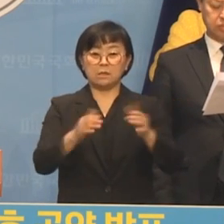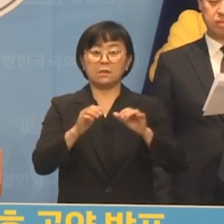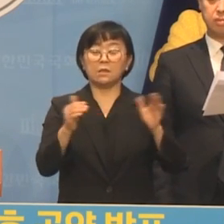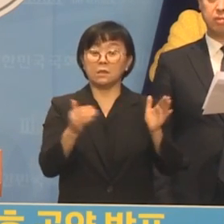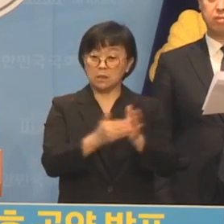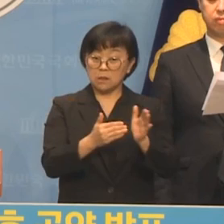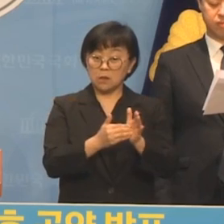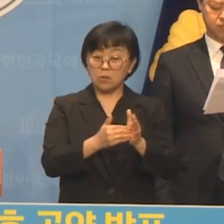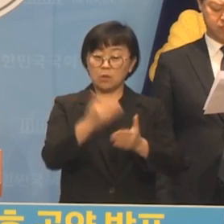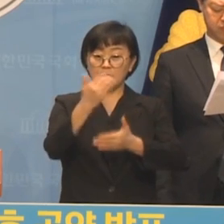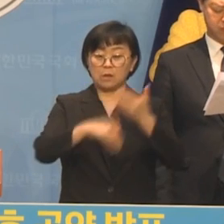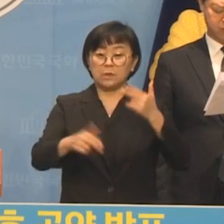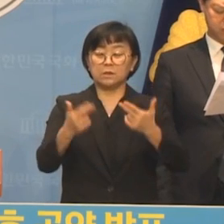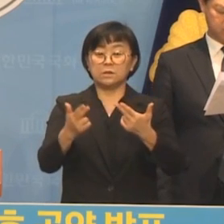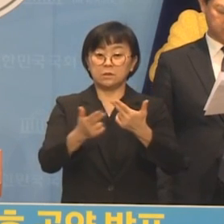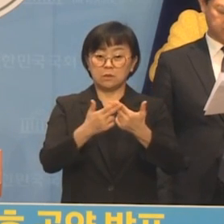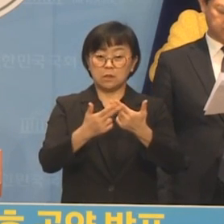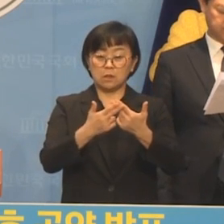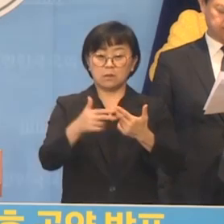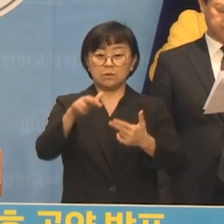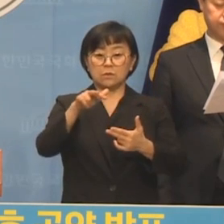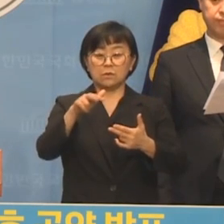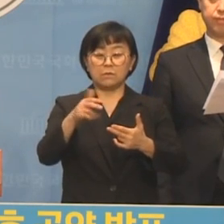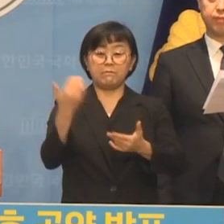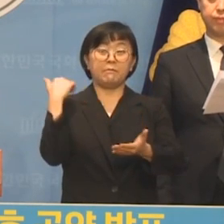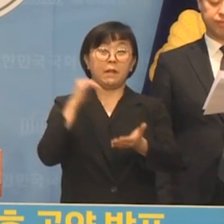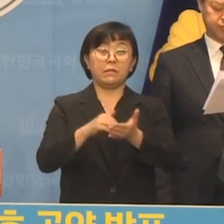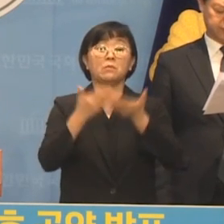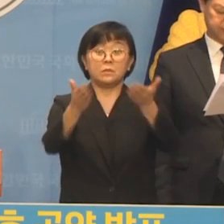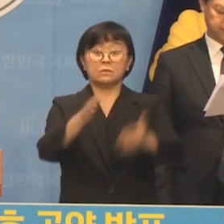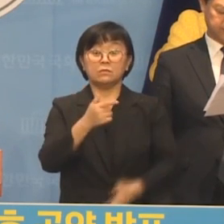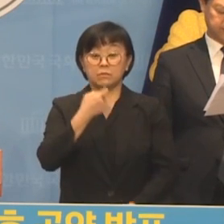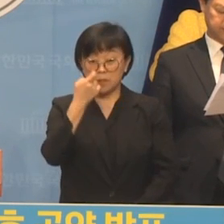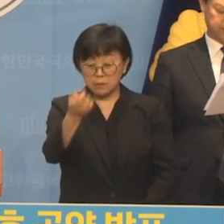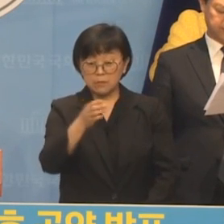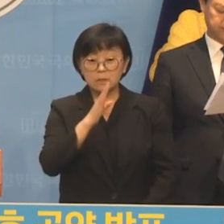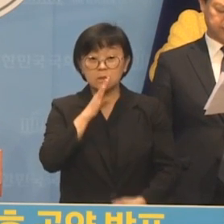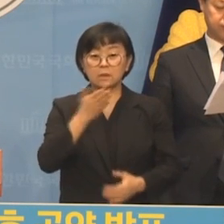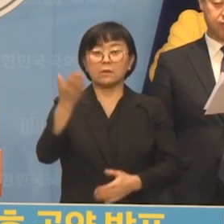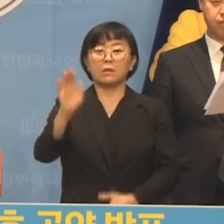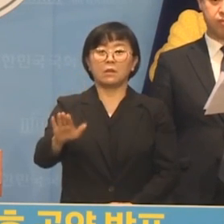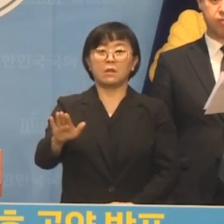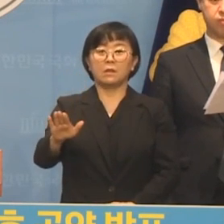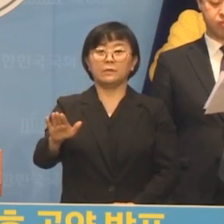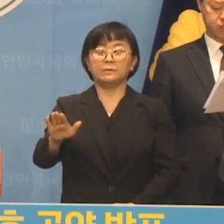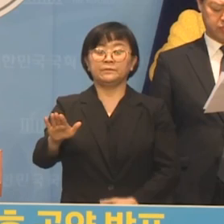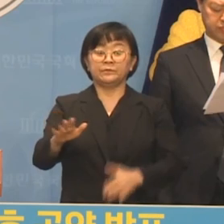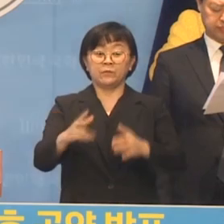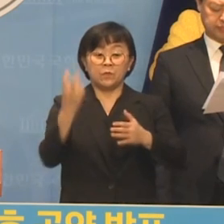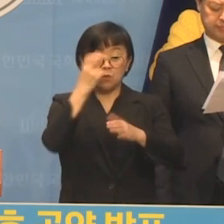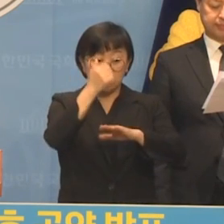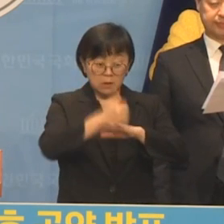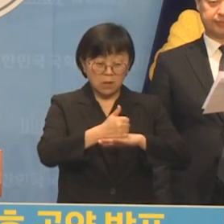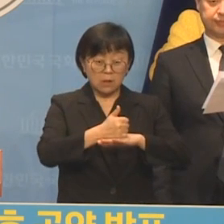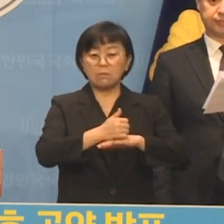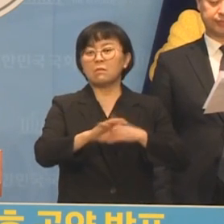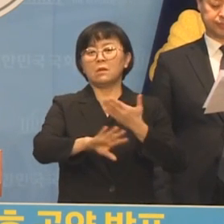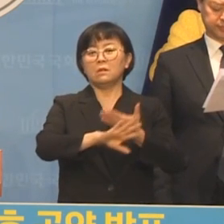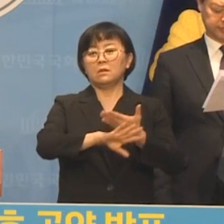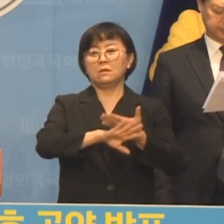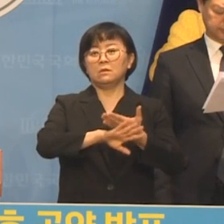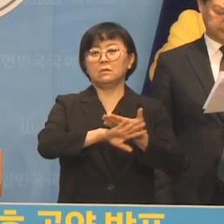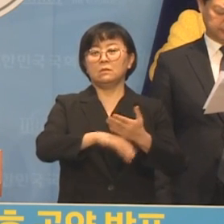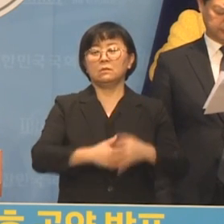청산하고 남은 청산금을 조합원에게 반납해야 합니다. 그런데 실상은 전혀 그렇지